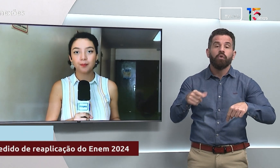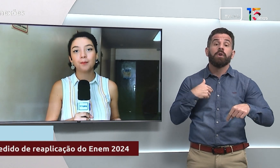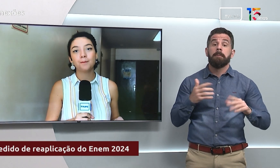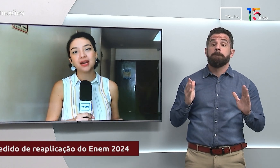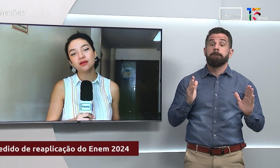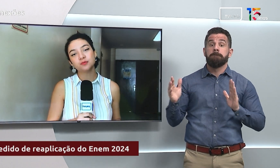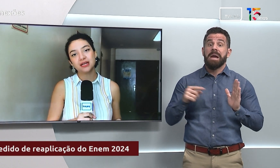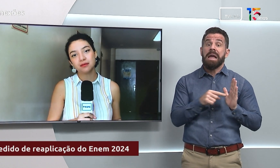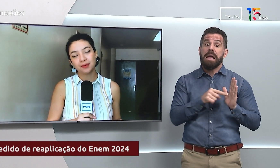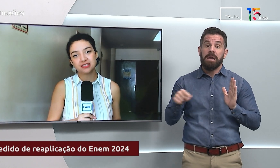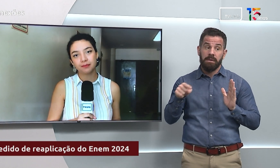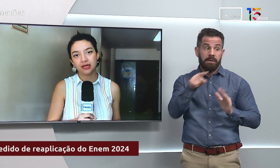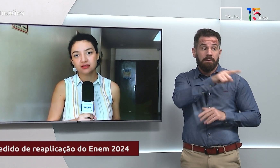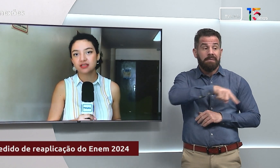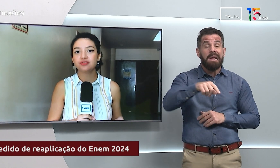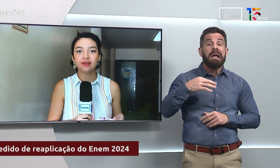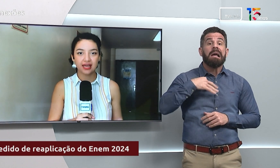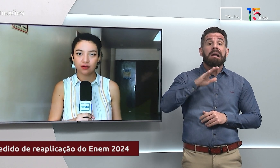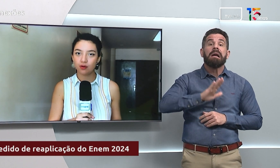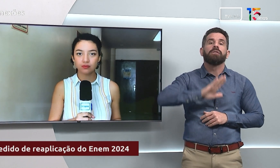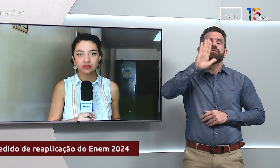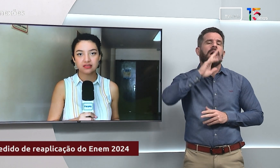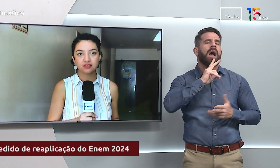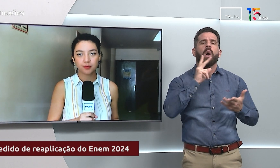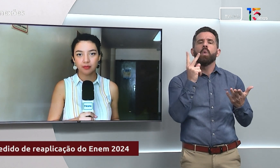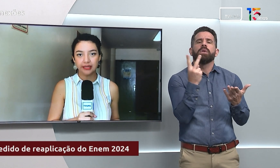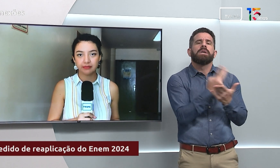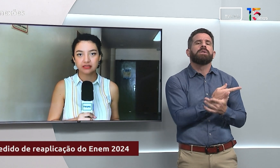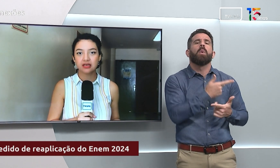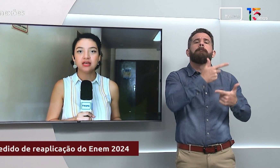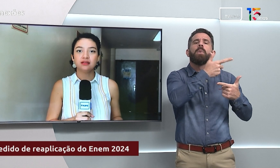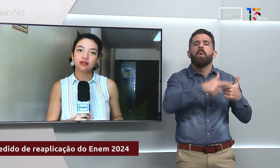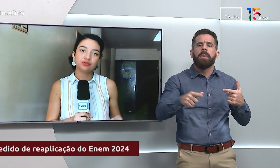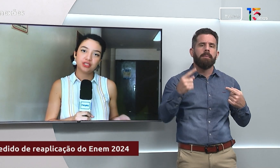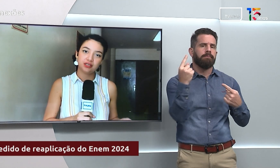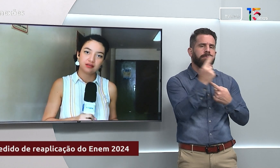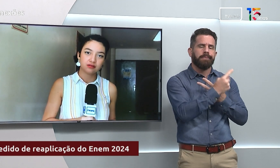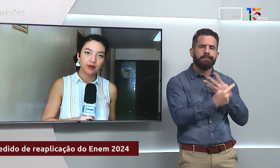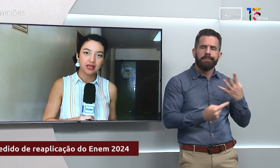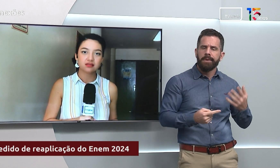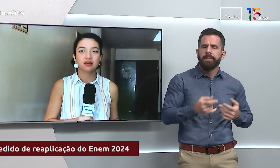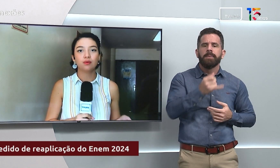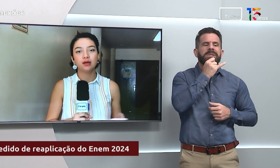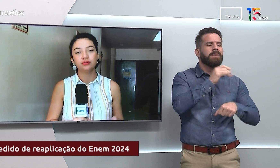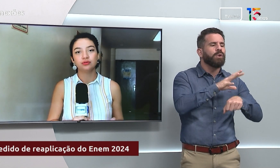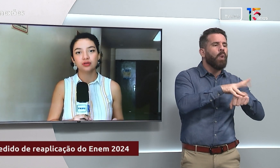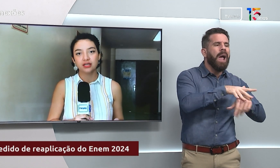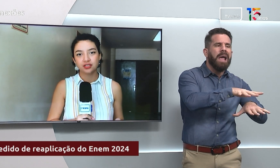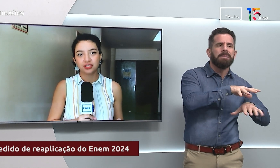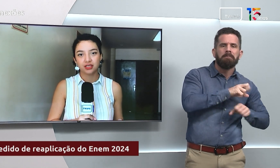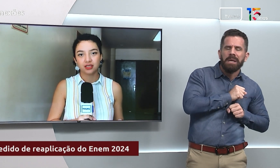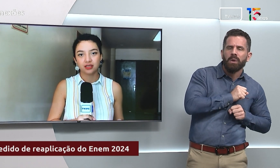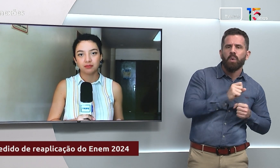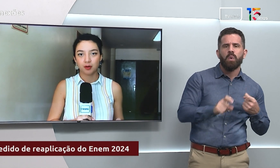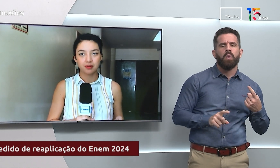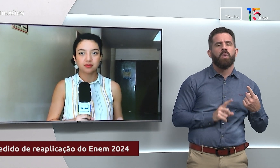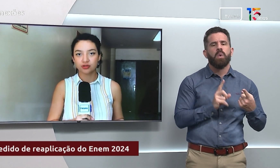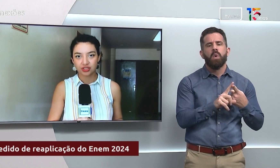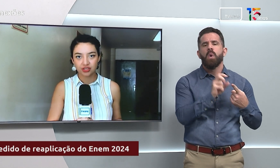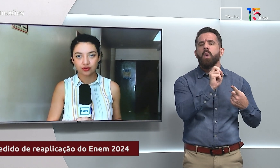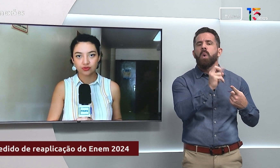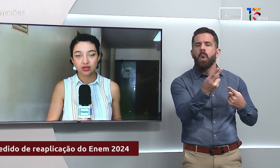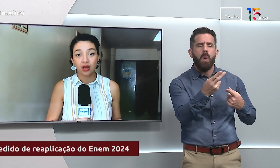prazo para os participantes que tiveram alguns desses problemas, tanto de doença quanto de